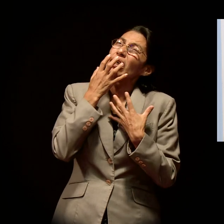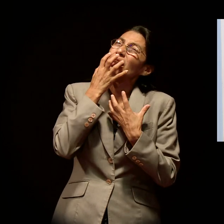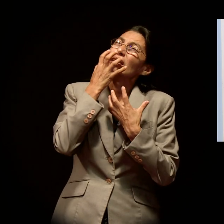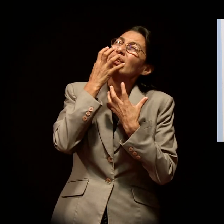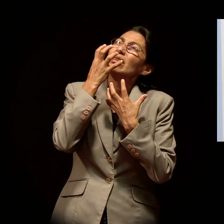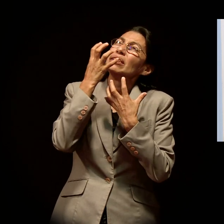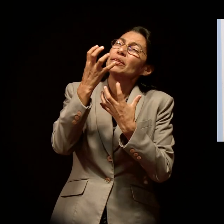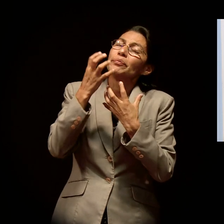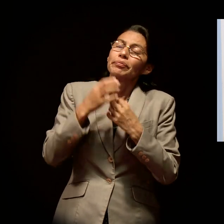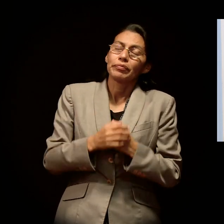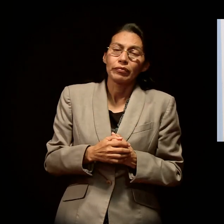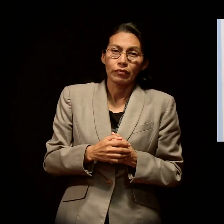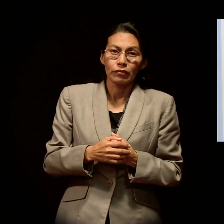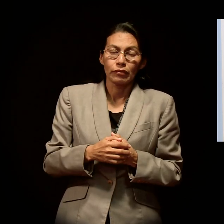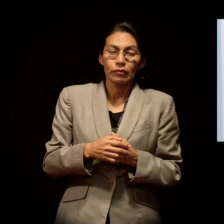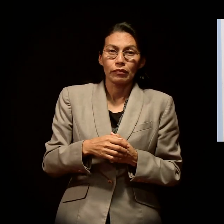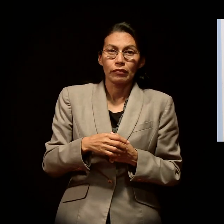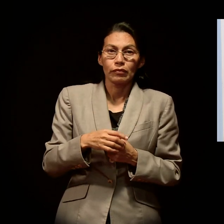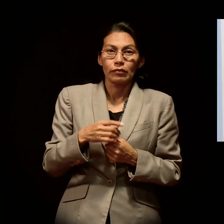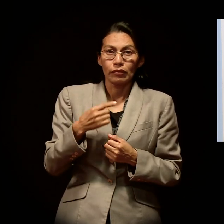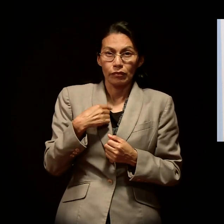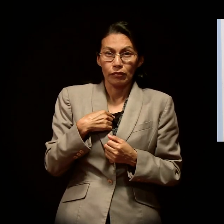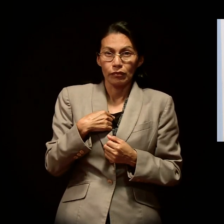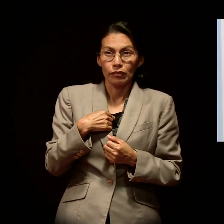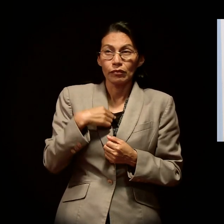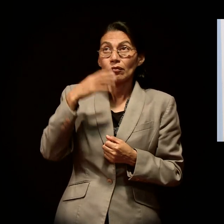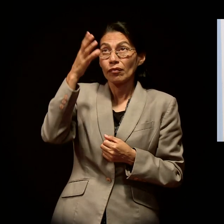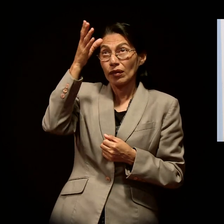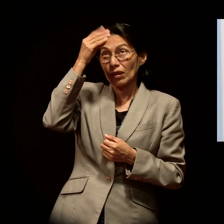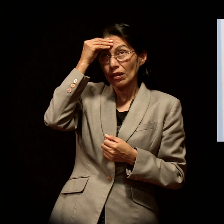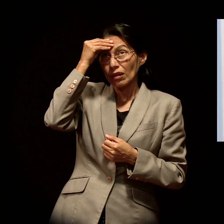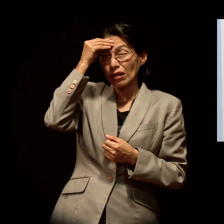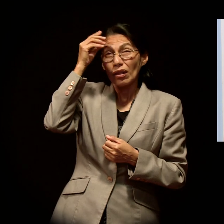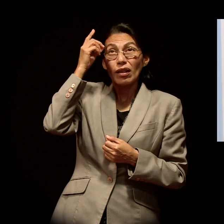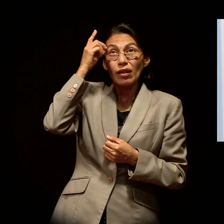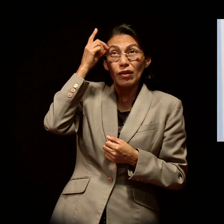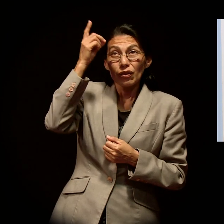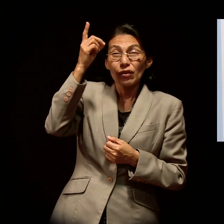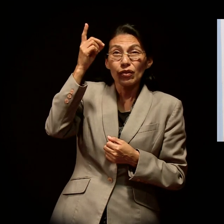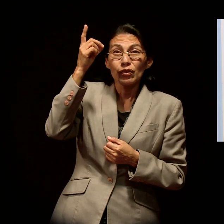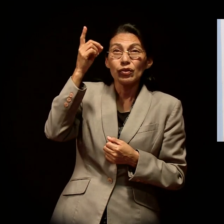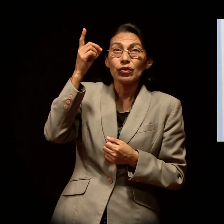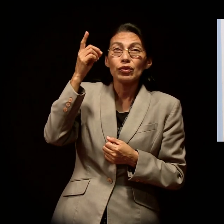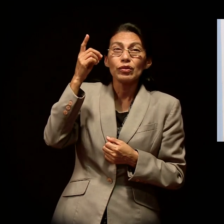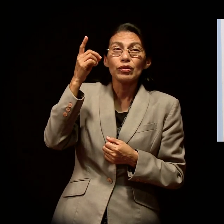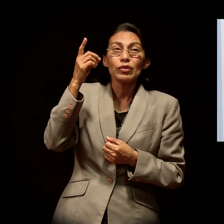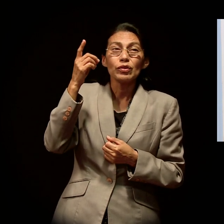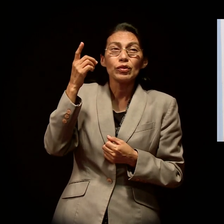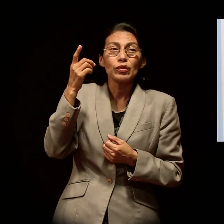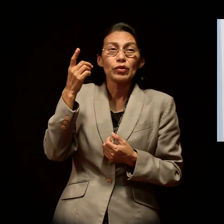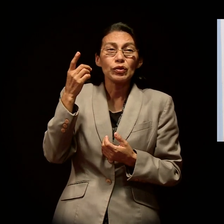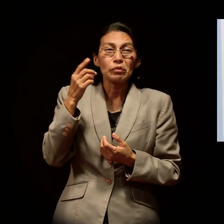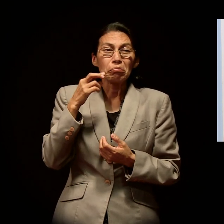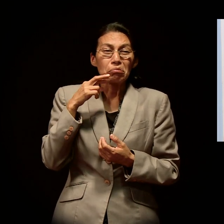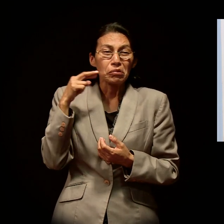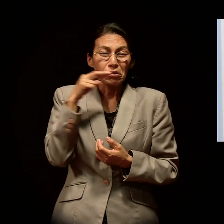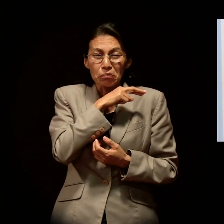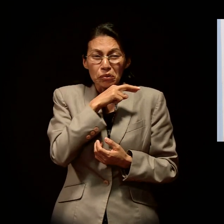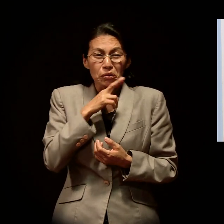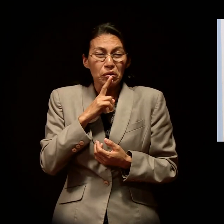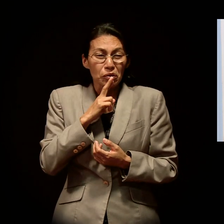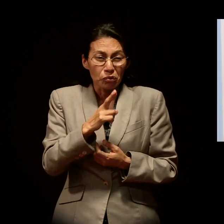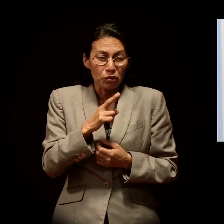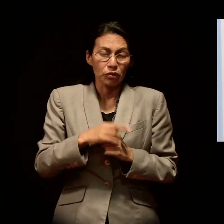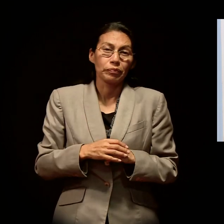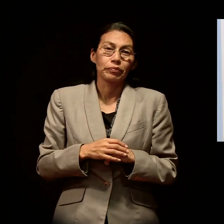una necesidad y esto me enseña a mí que Dios responde inmediatamente cuando le clamamos